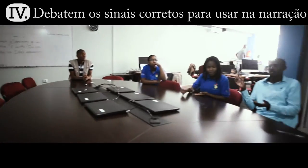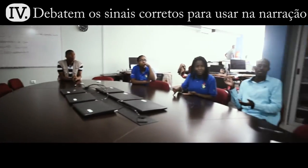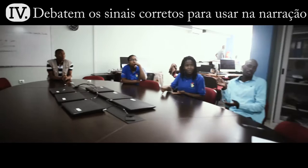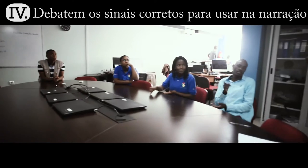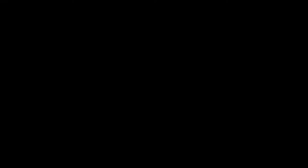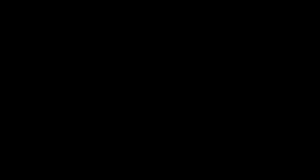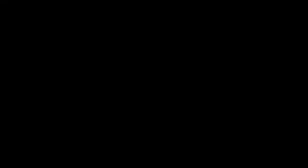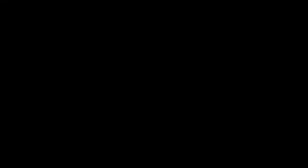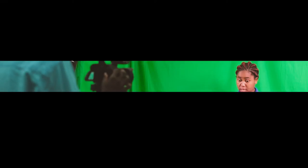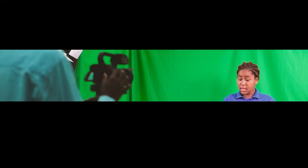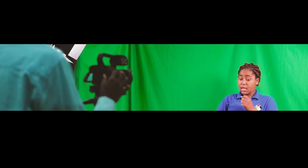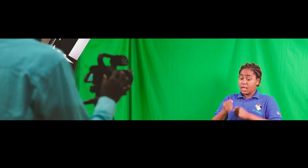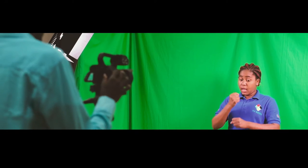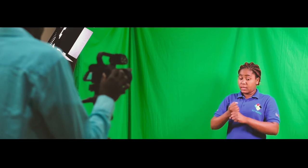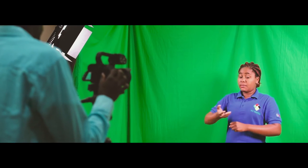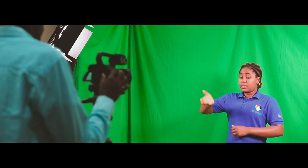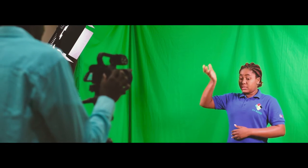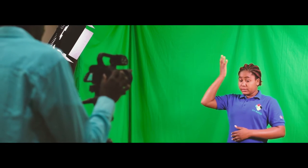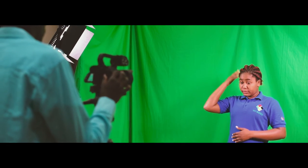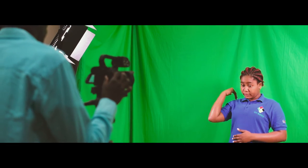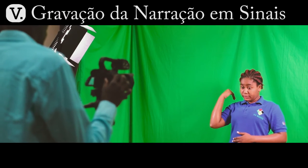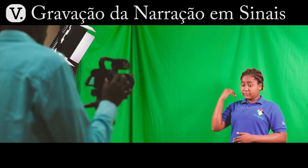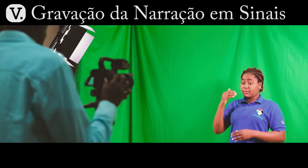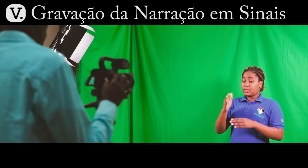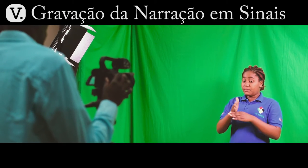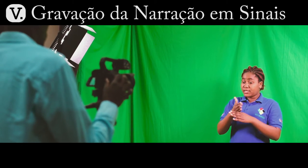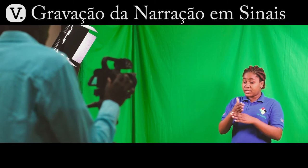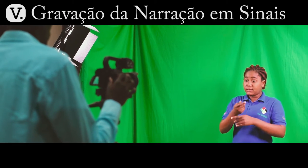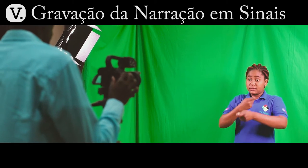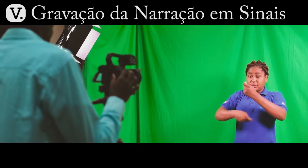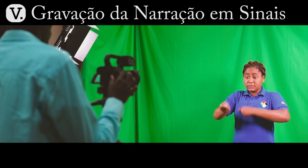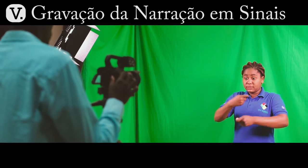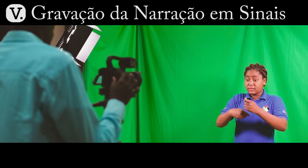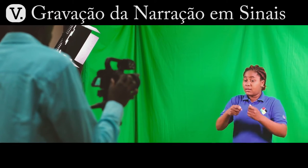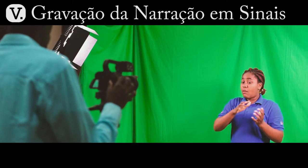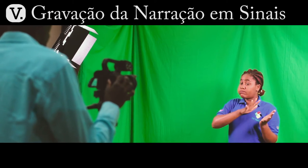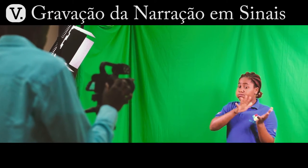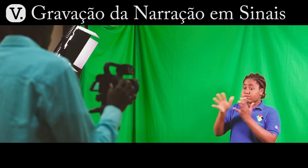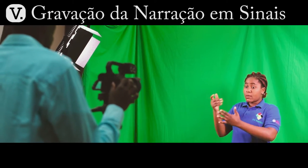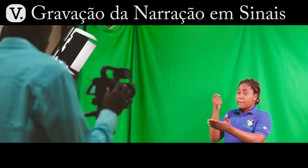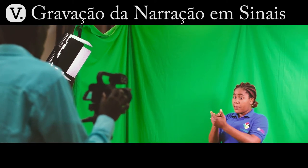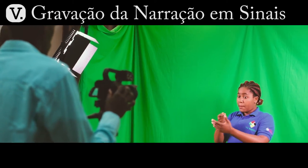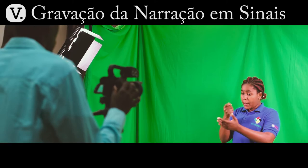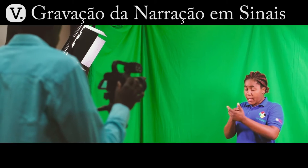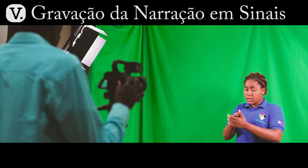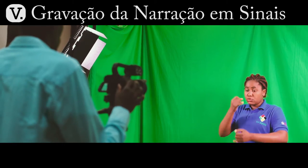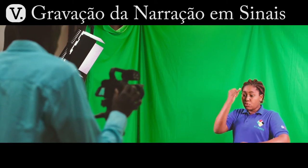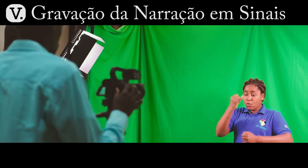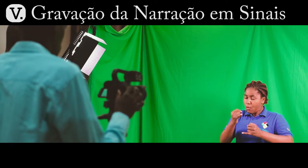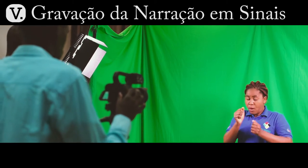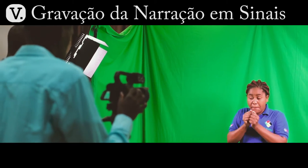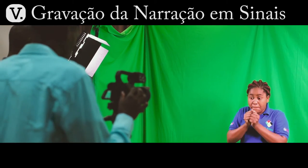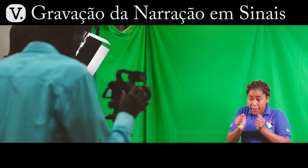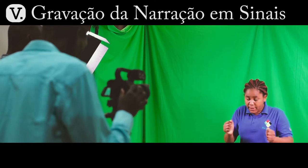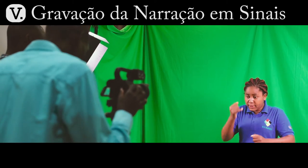veiculada em seguida grava-se a naração aqui o repórter memoriza o texto e apresenta-o este